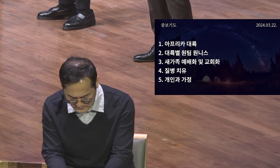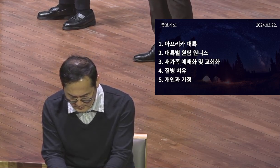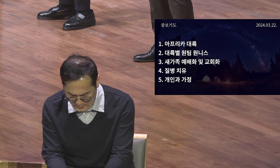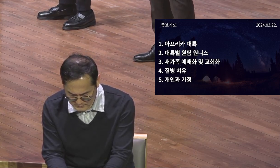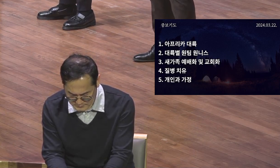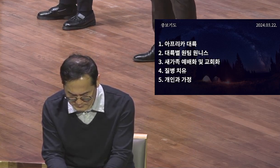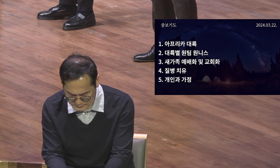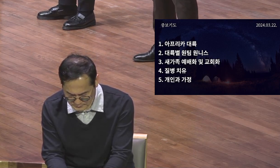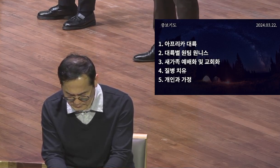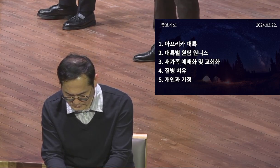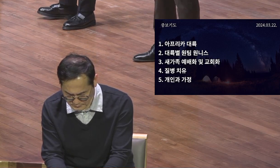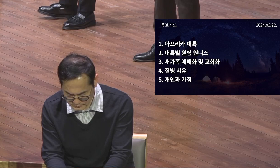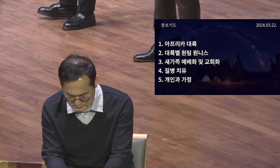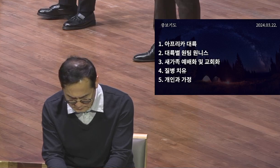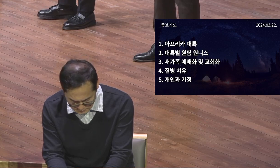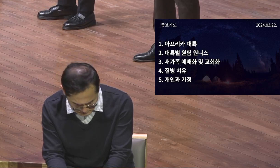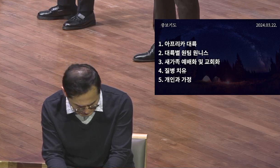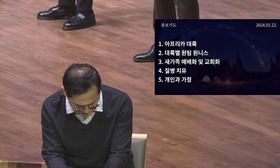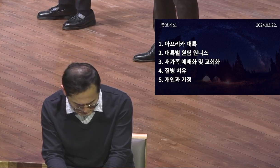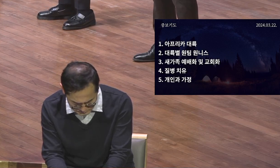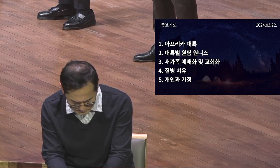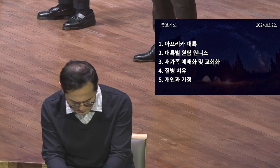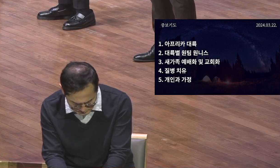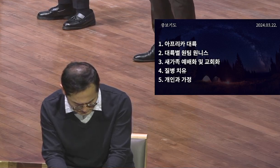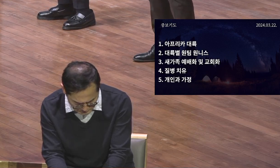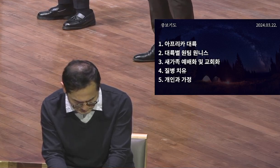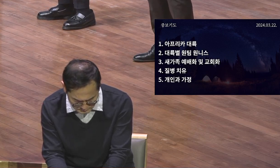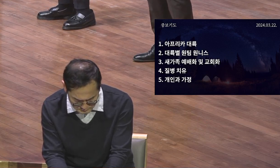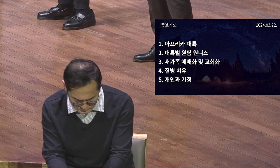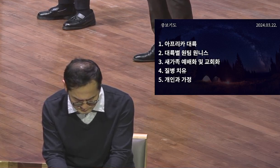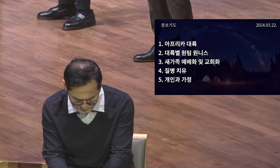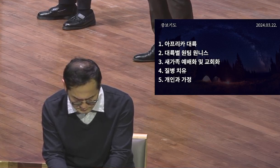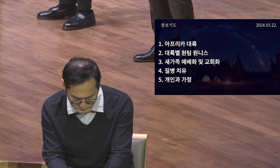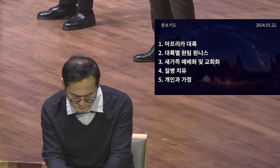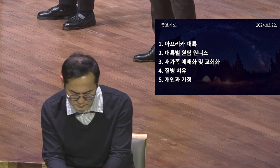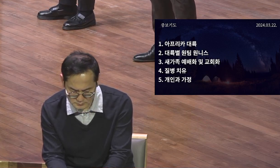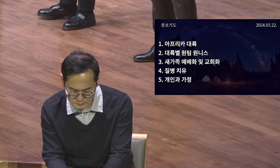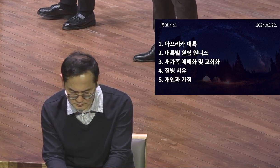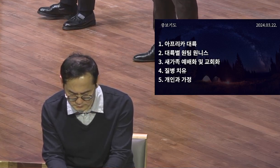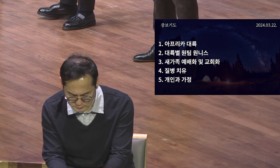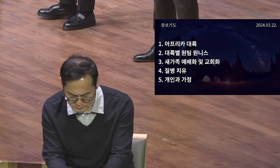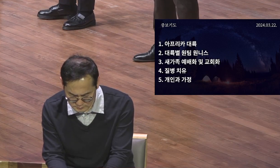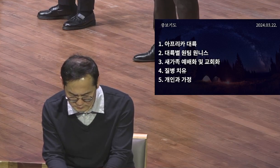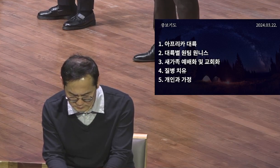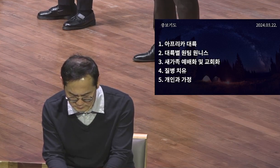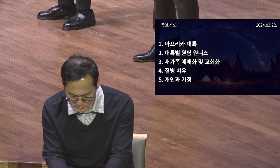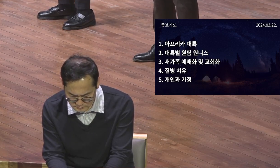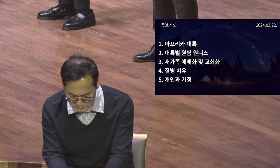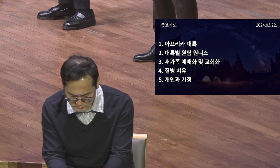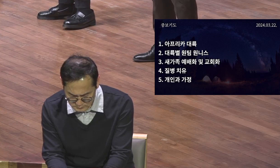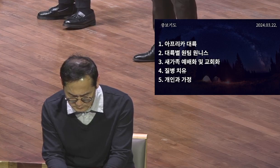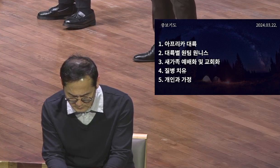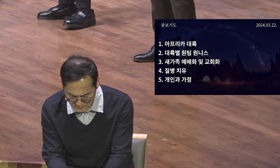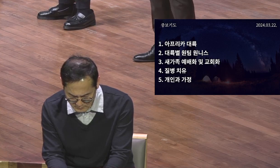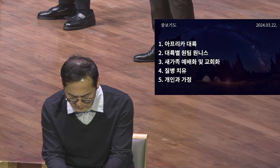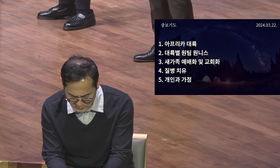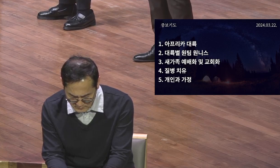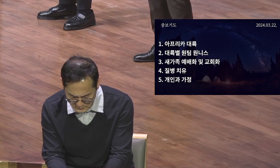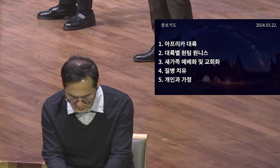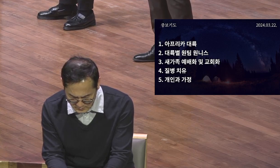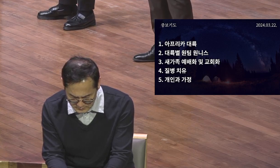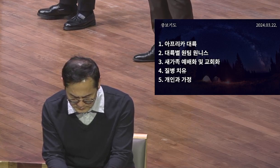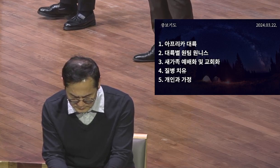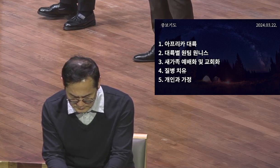것을 믿습니다. 이걸로 넘어가여 하나님의 기도를 기뻐하는 하나님의 구원을 품은 예언을 모든 분들에 기도가 되게